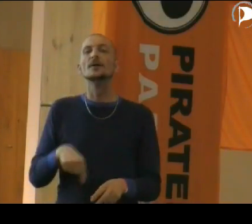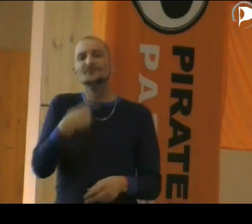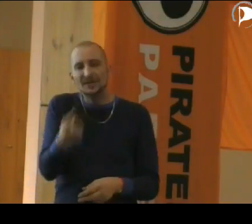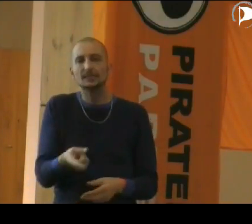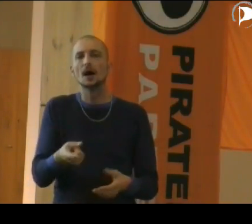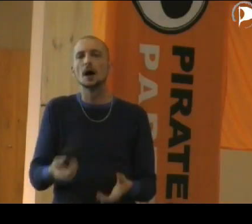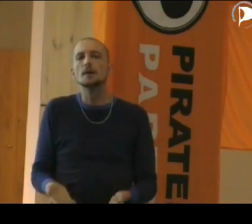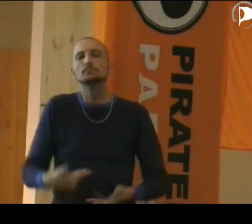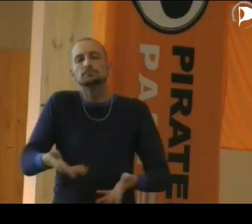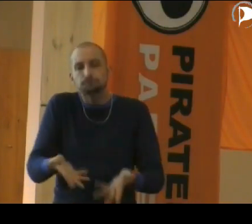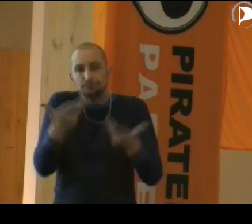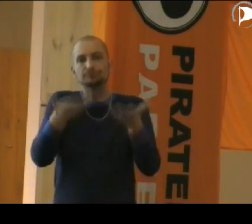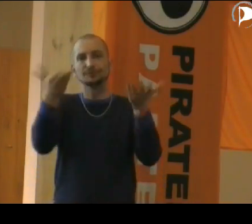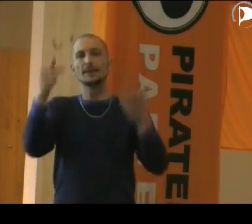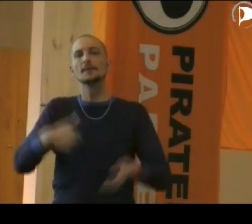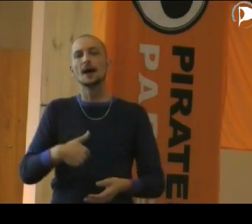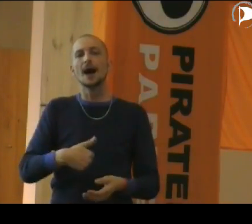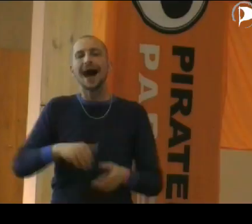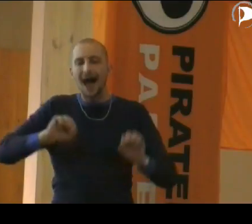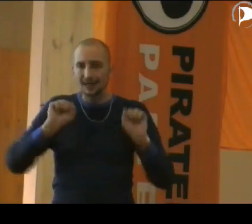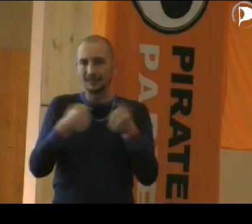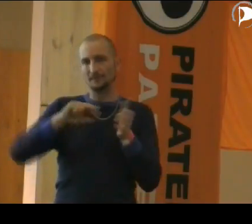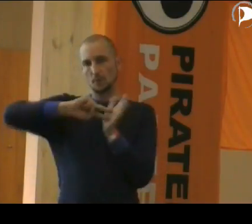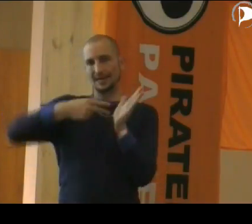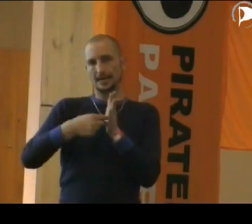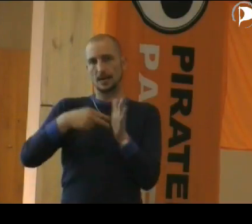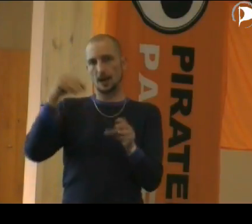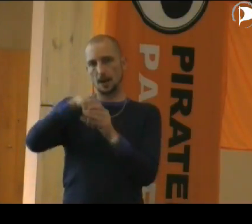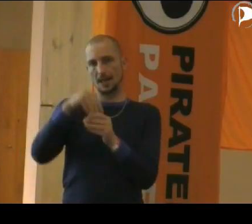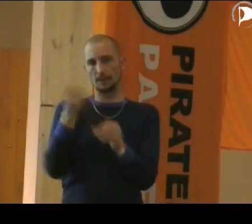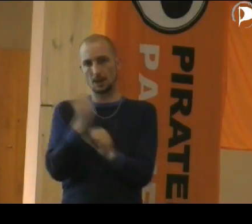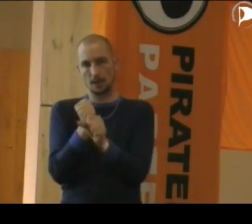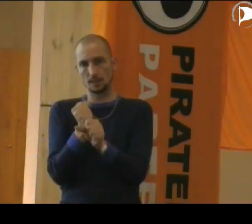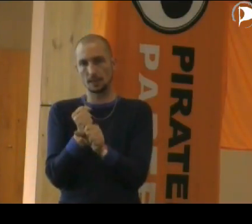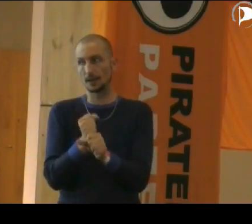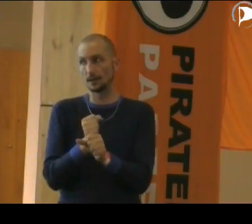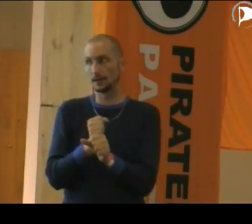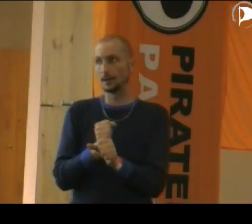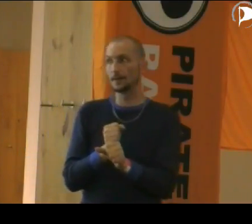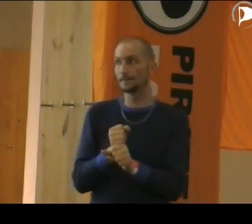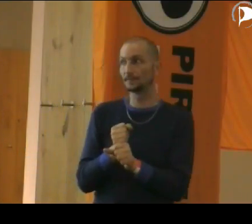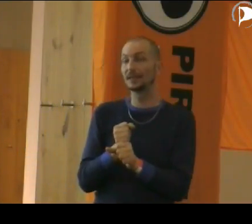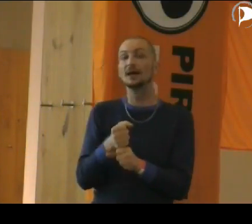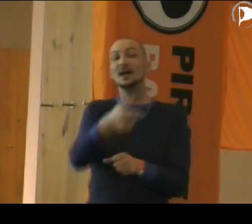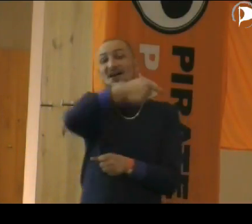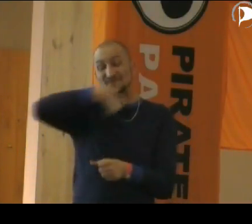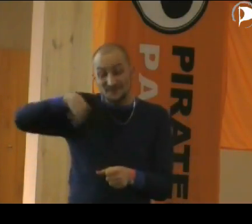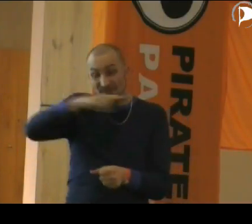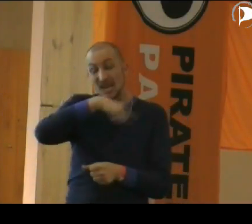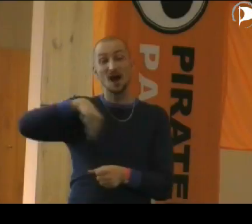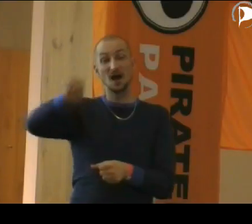aktiv politik machen ich möchte dass wir ja dass wir einfach glücklich